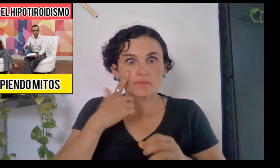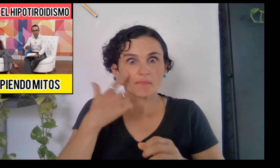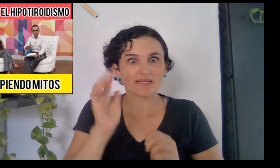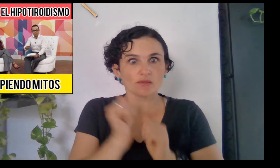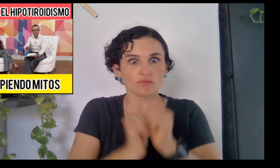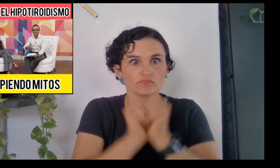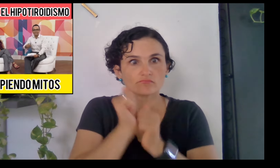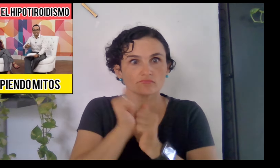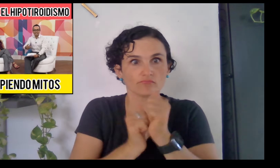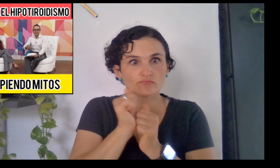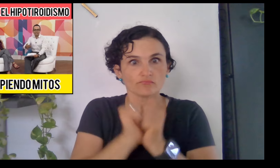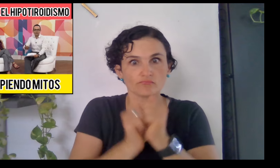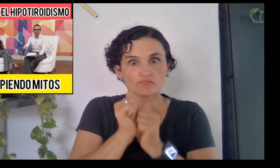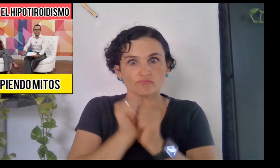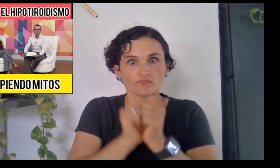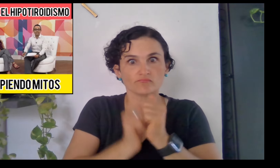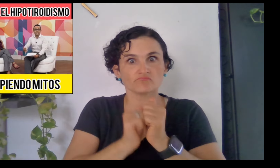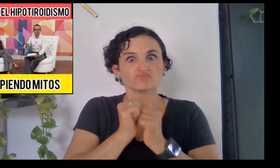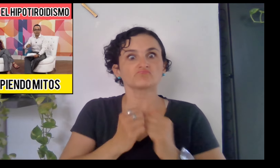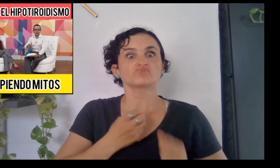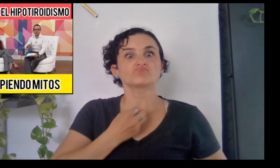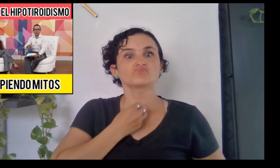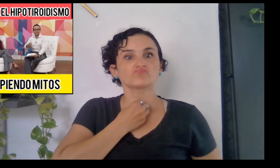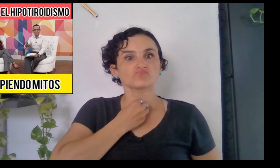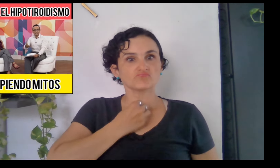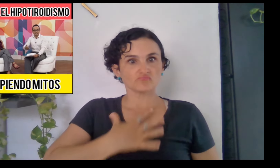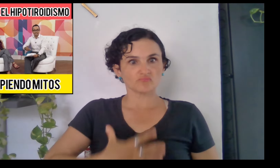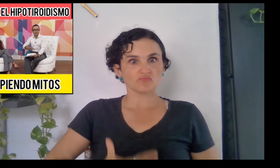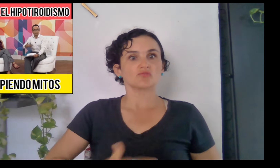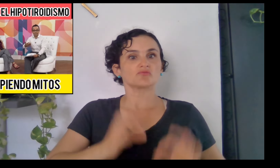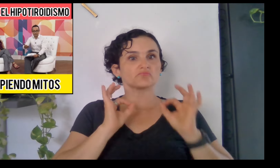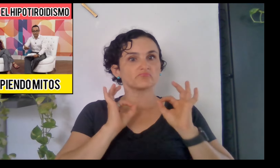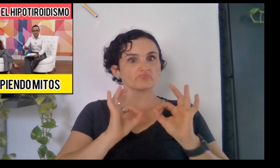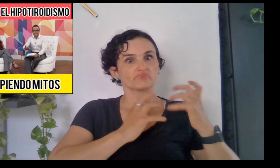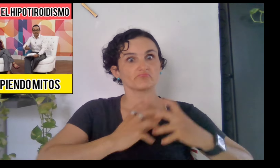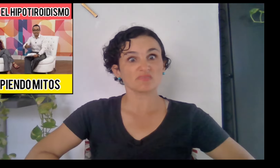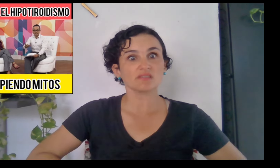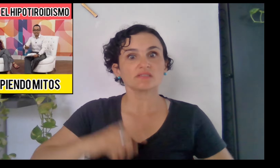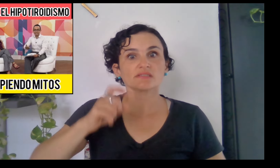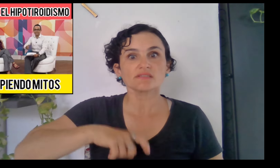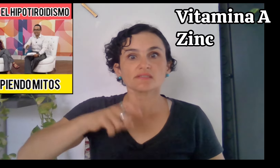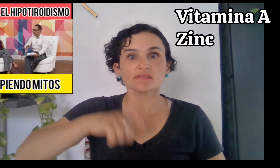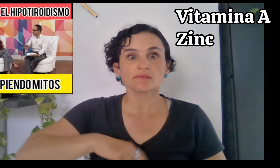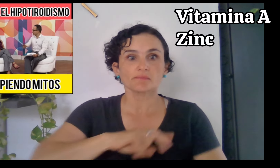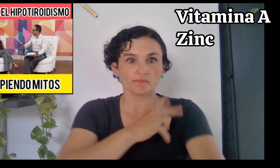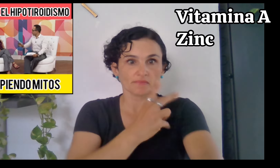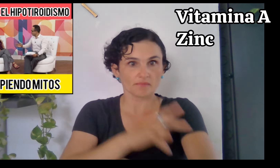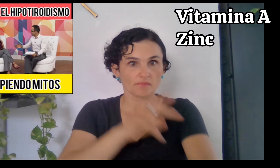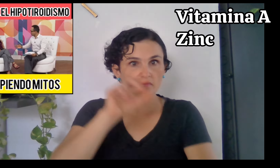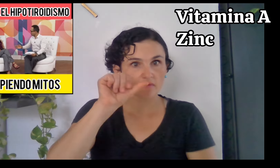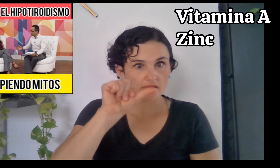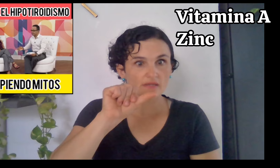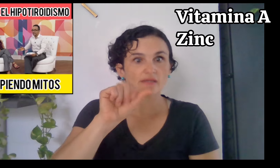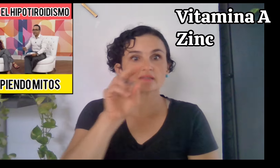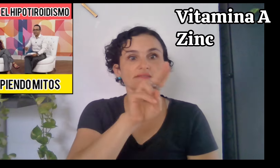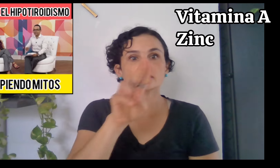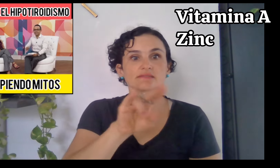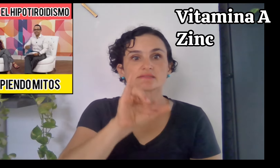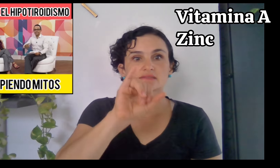que la función tiroidea se dé adecuadamente. Y para que eso suceda se necesita vitamina A y zinc. Entonces, como vemos,